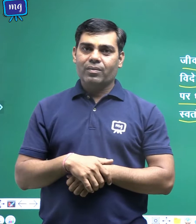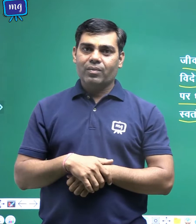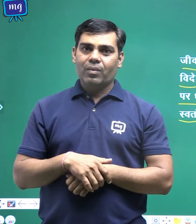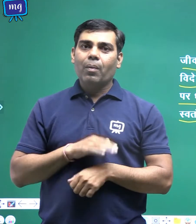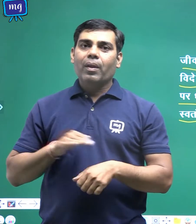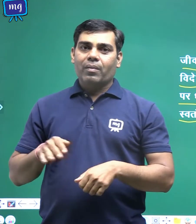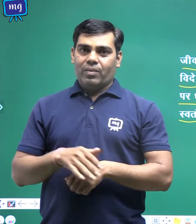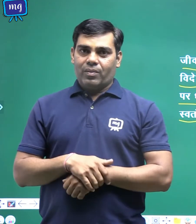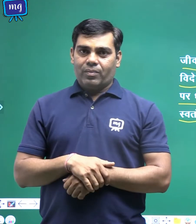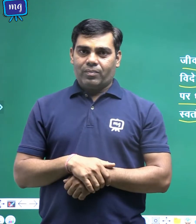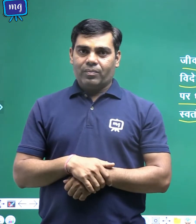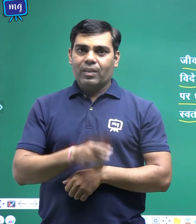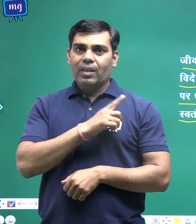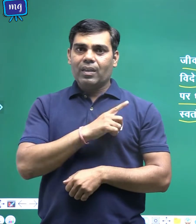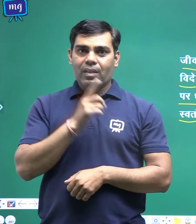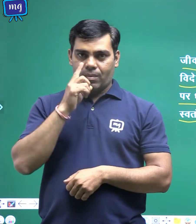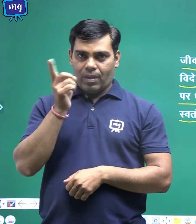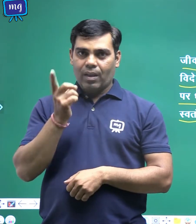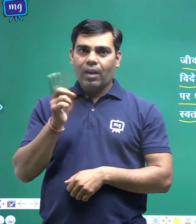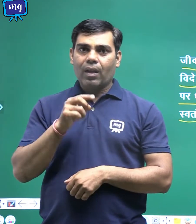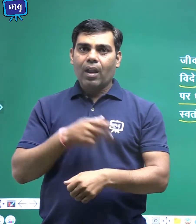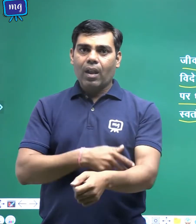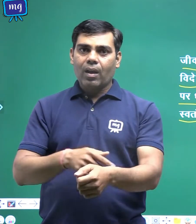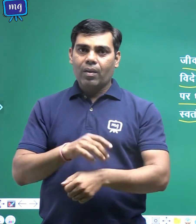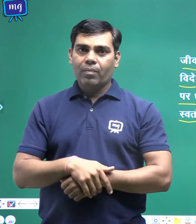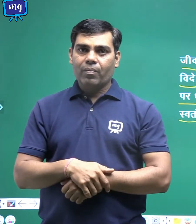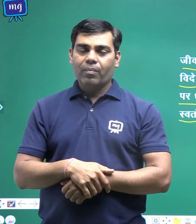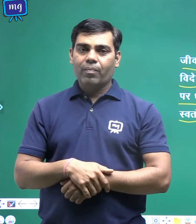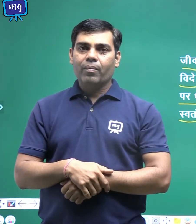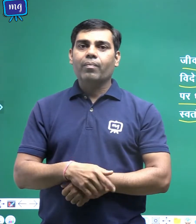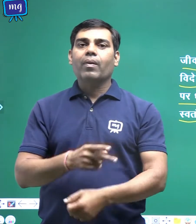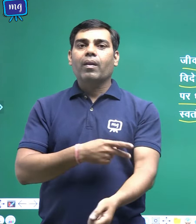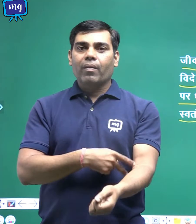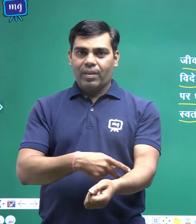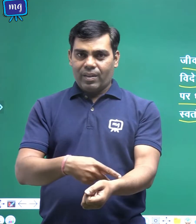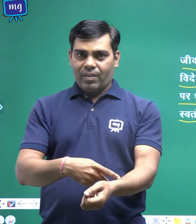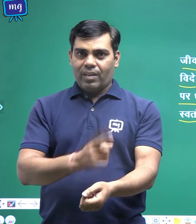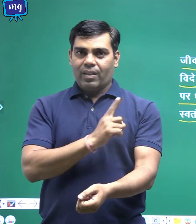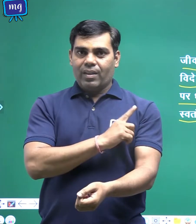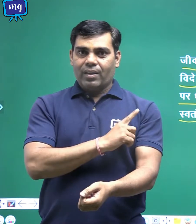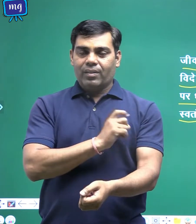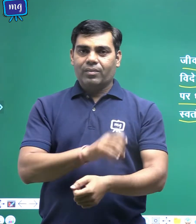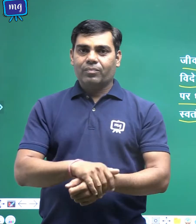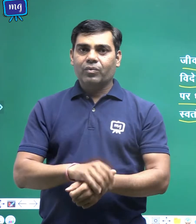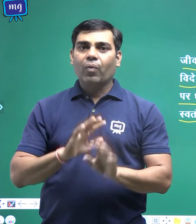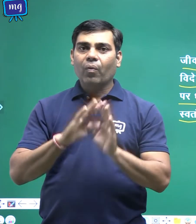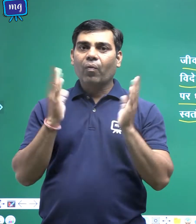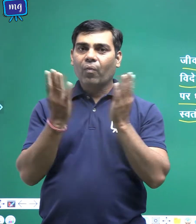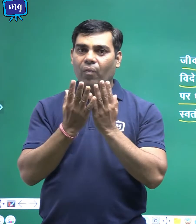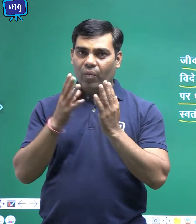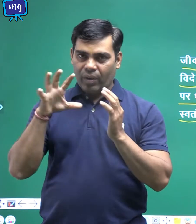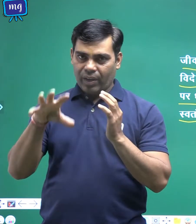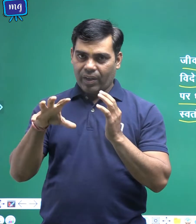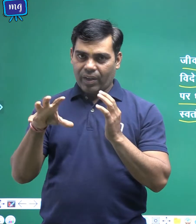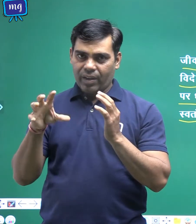प्यारे बच्चों, इस महिला का नाम भगिनी निवेदिता है। विदेशी